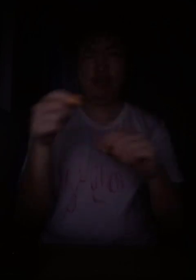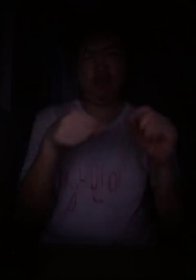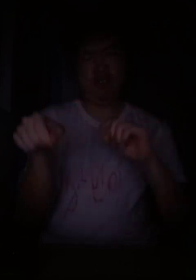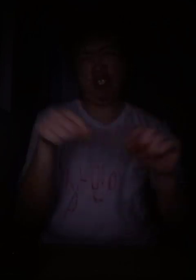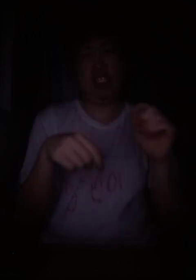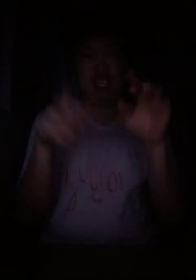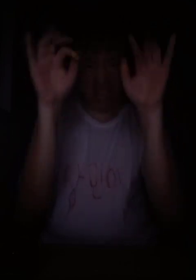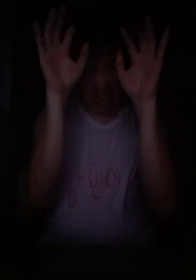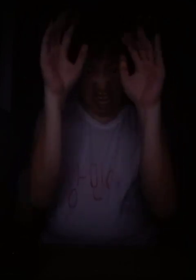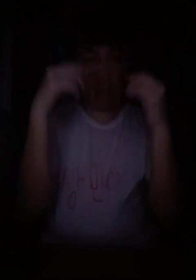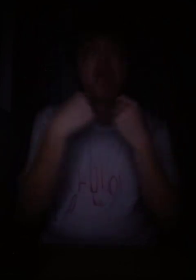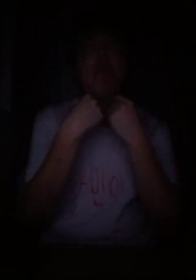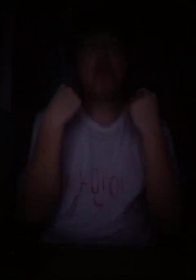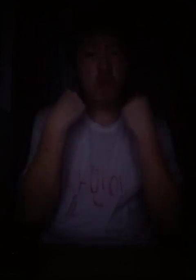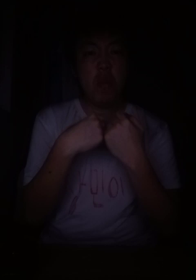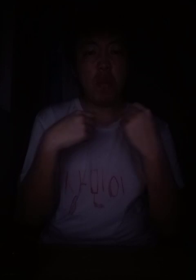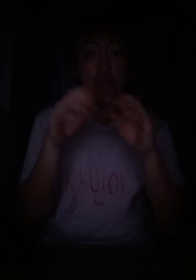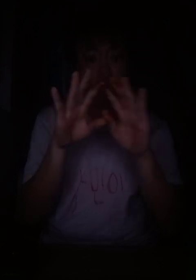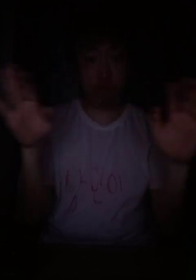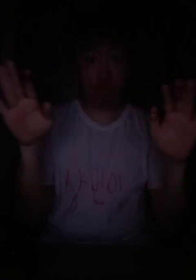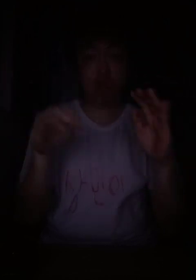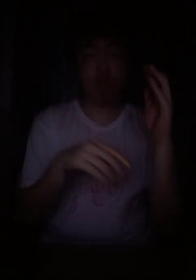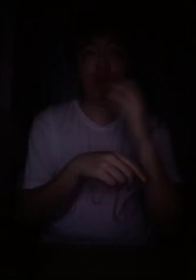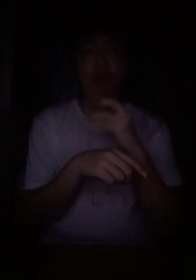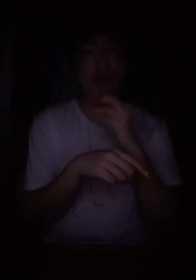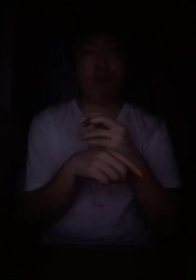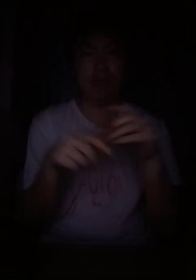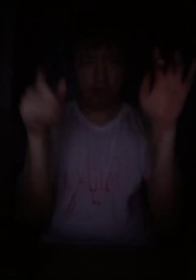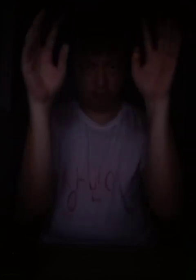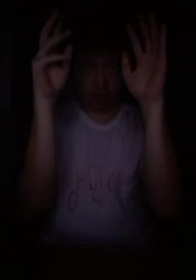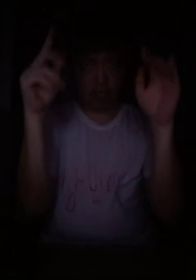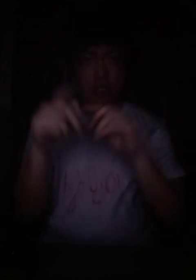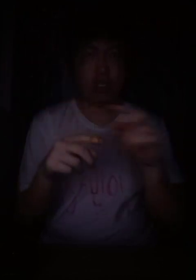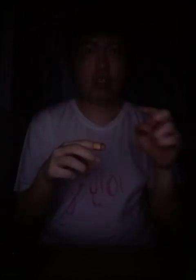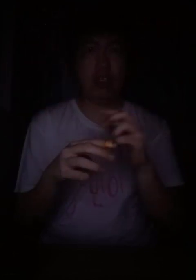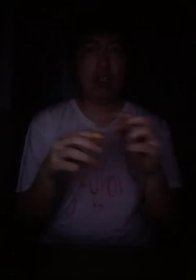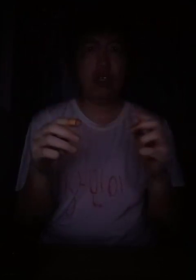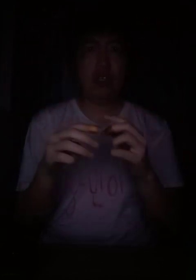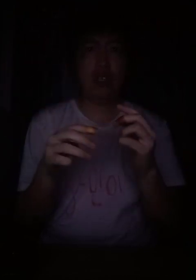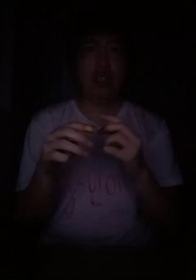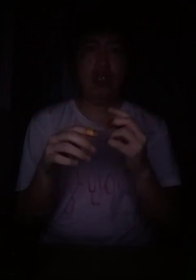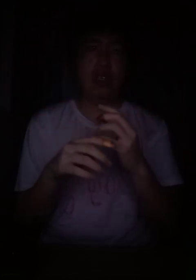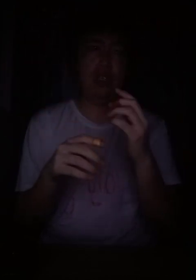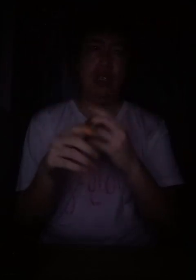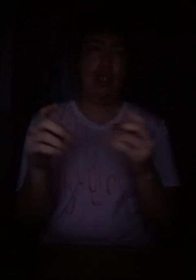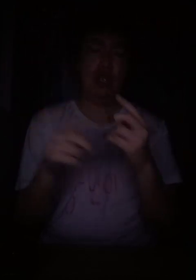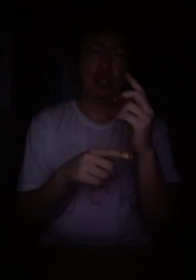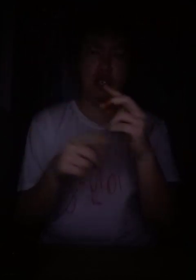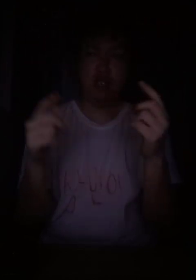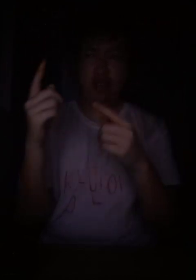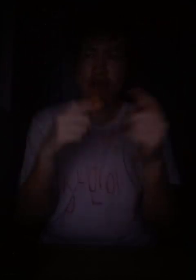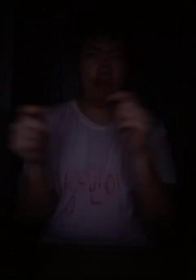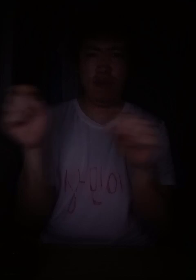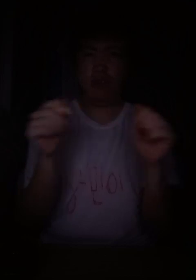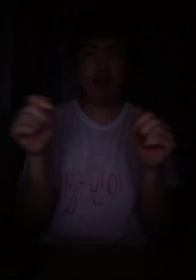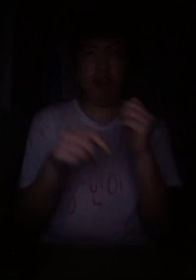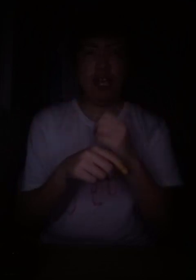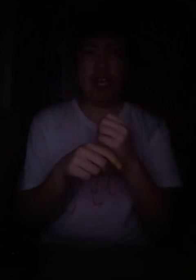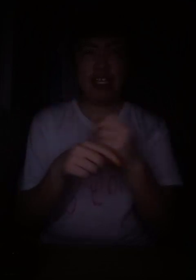개의 목줄을 풀고요. 자, 개가 곧 벌어질 상황을 예상이라도 하듯이 처절하게 몸부림을 치지만 아랑곳 없이